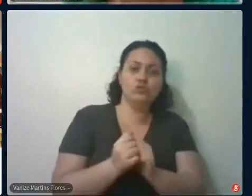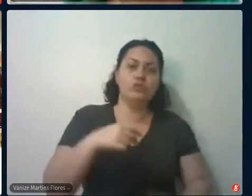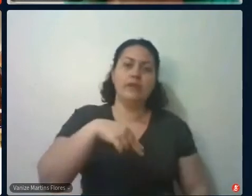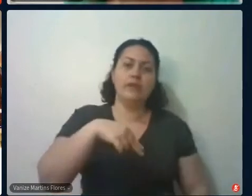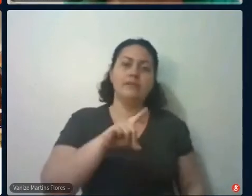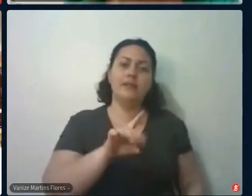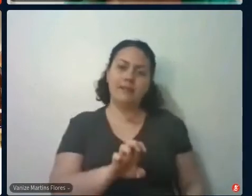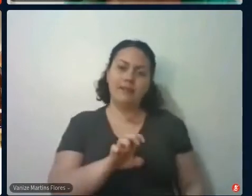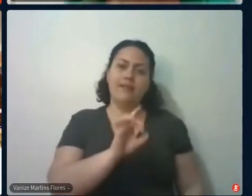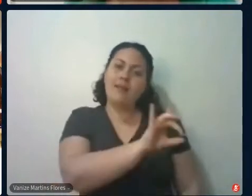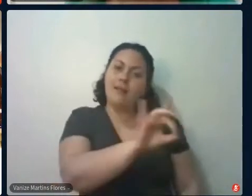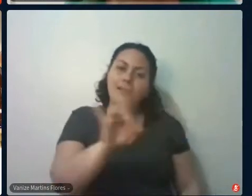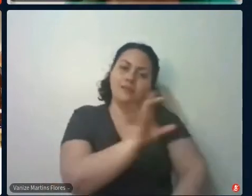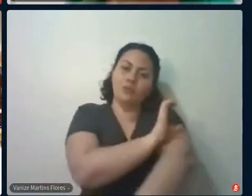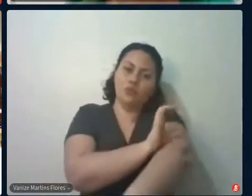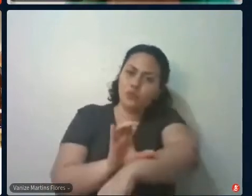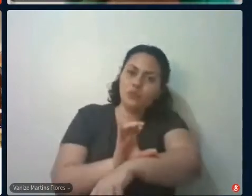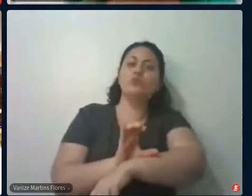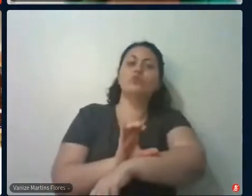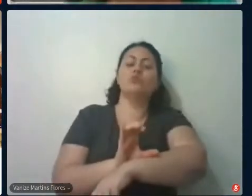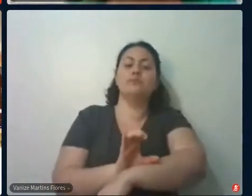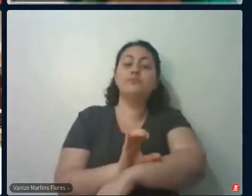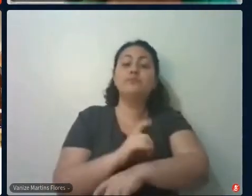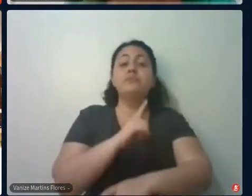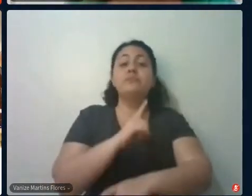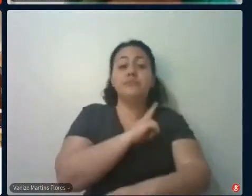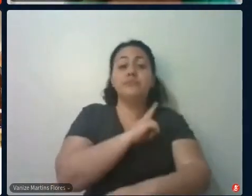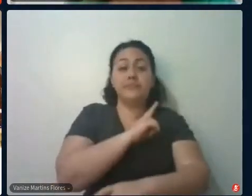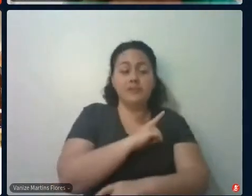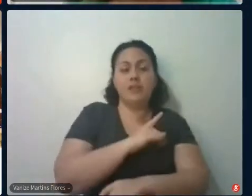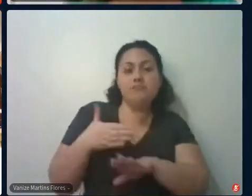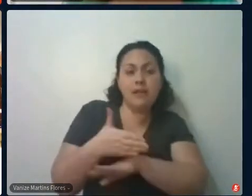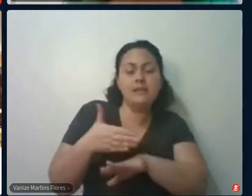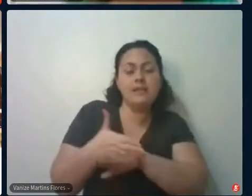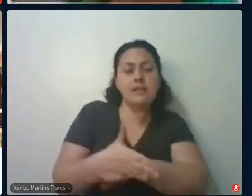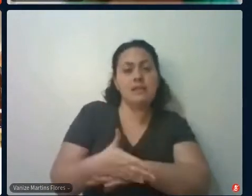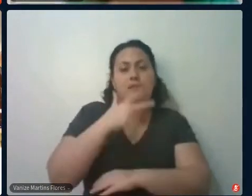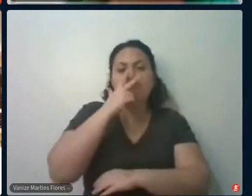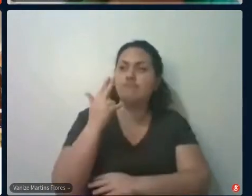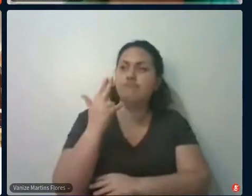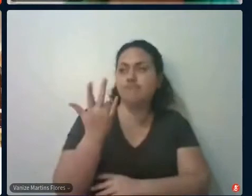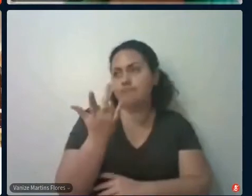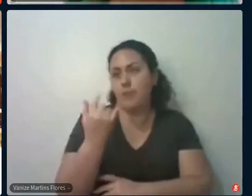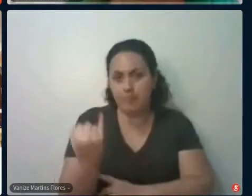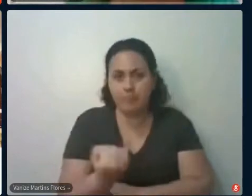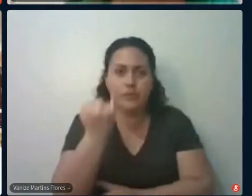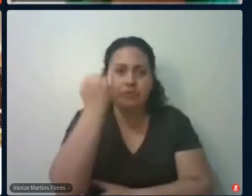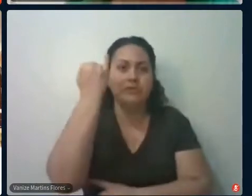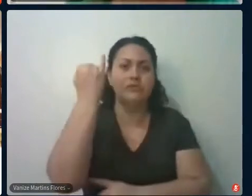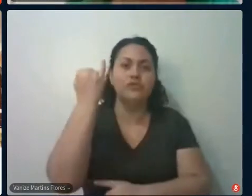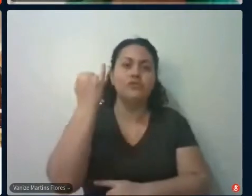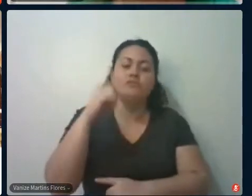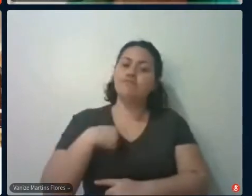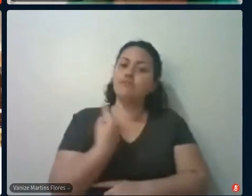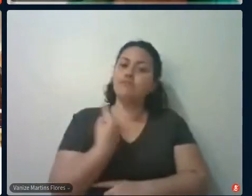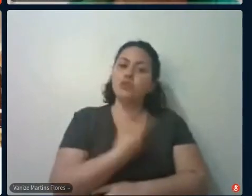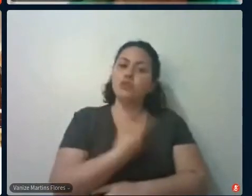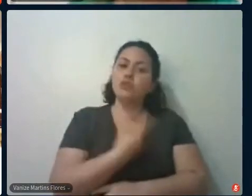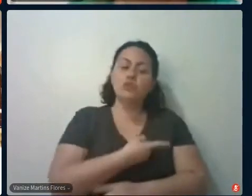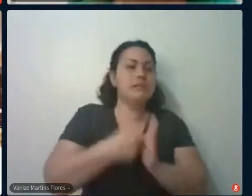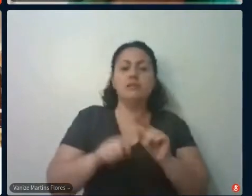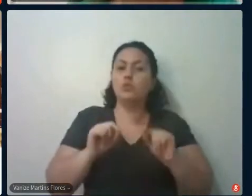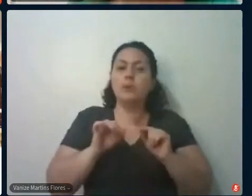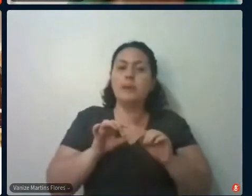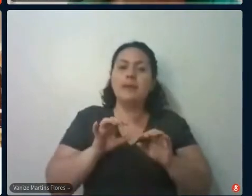cursos, enfim. Então, nós temos uma participação importante e buscando, sim, pensar